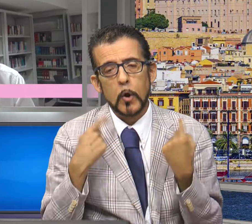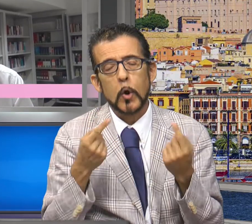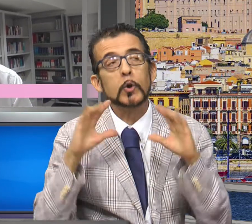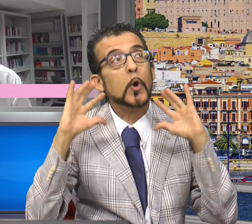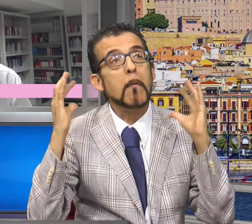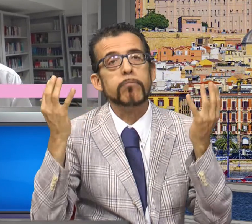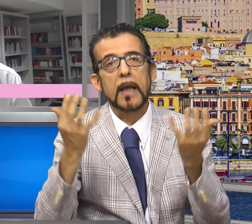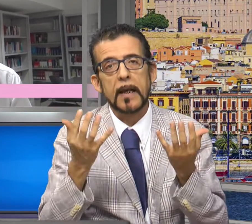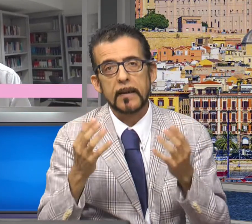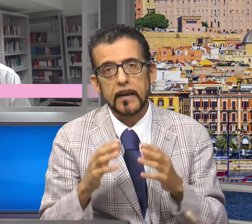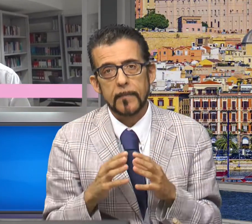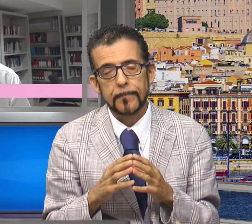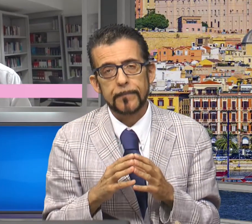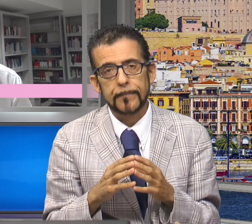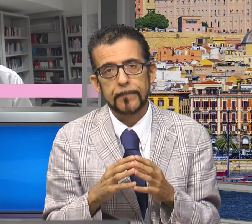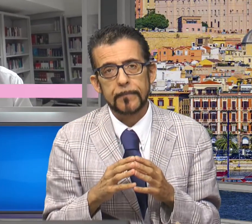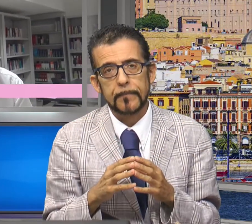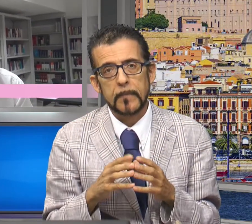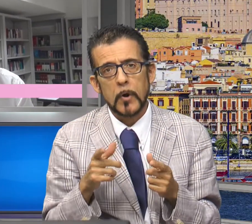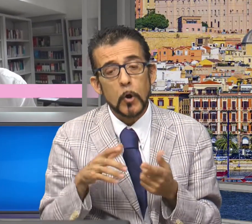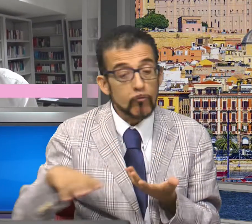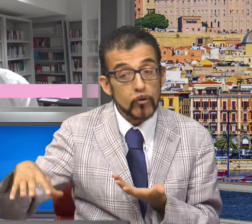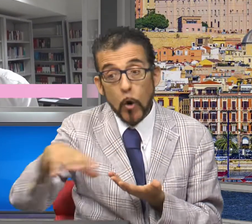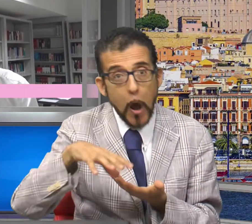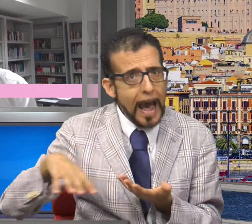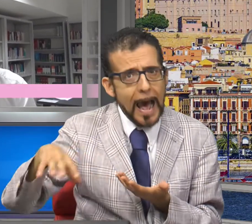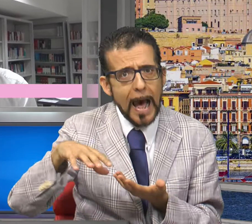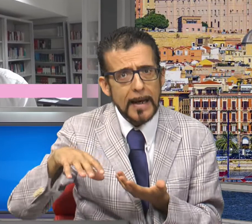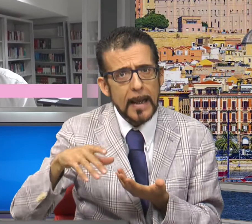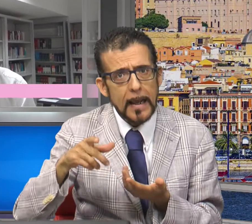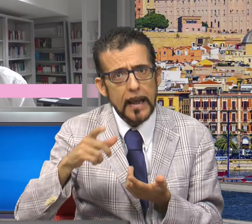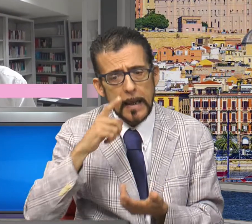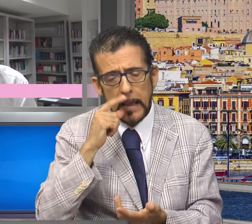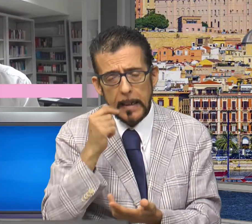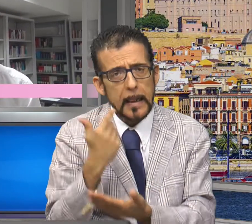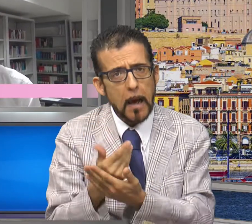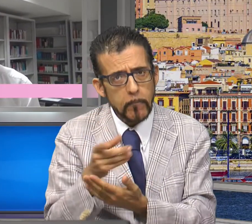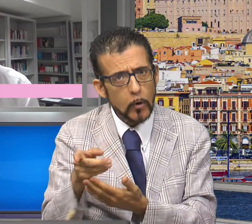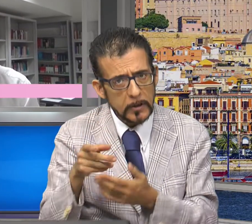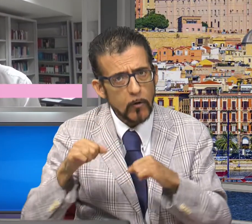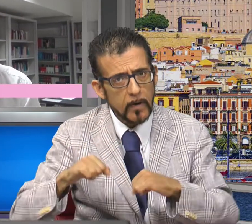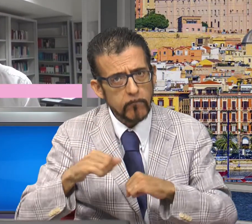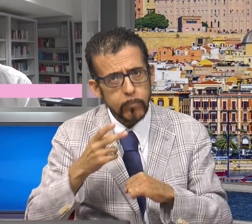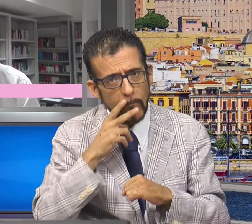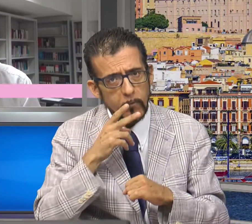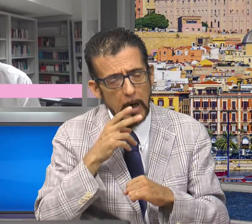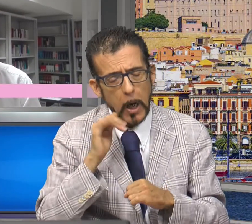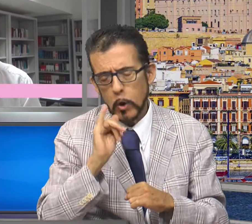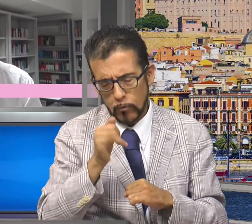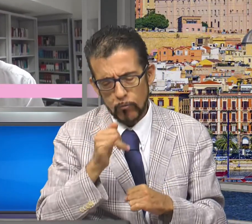comunque delle aree attrezzate in cui è possibile fumare? Assolutamente, ci saranno dei luoghi dove la gente potrà andare a fumare